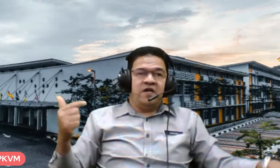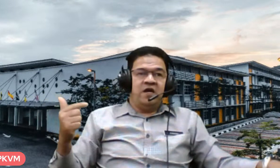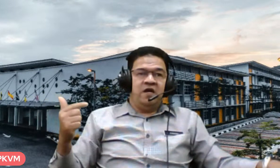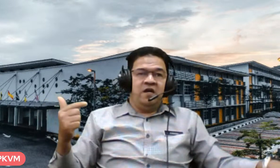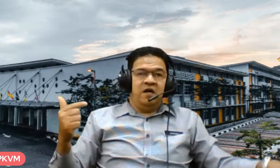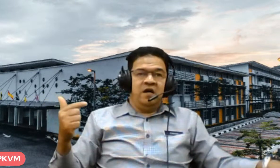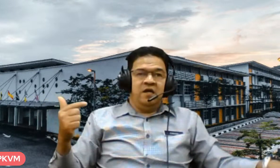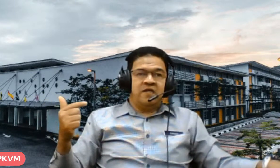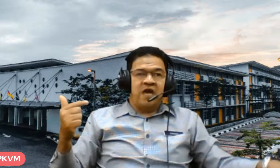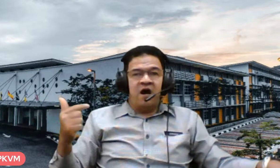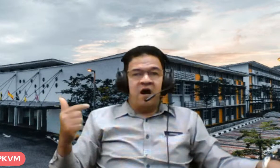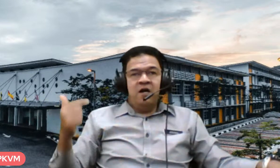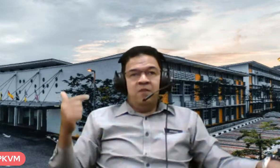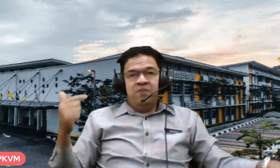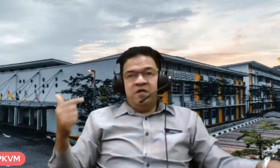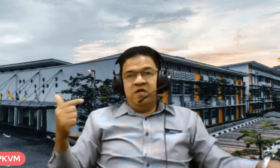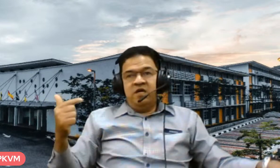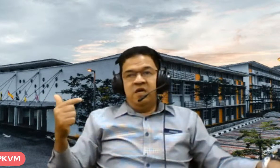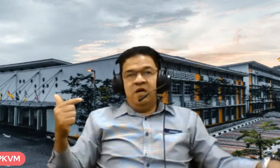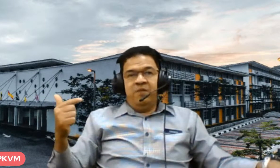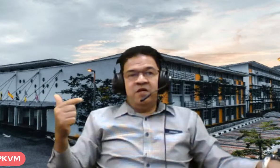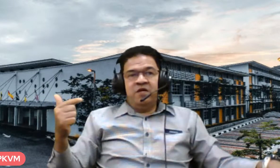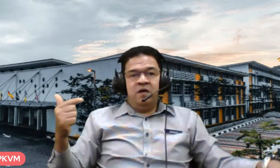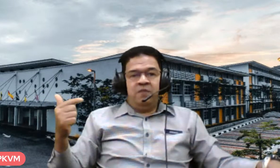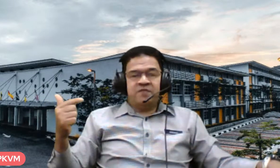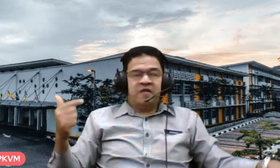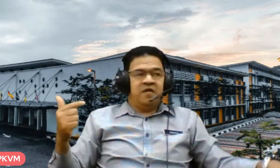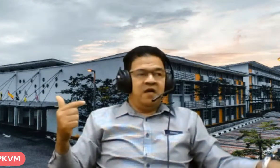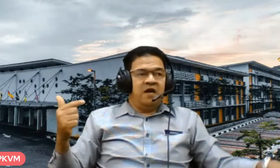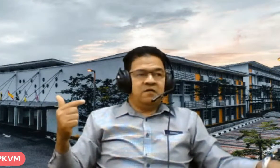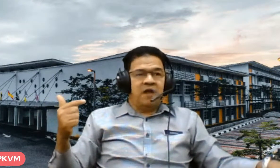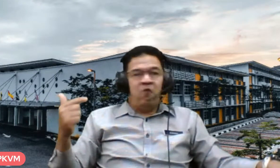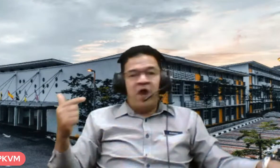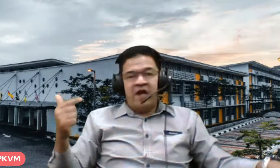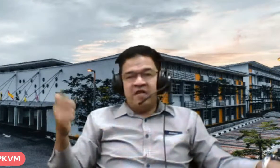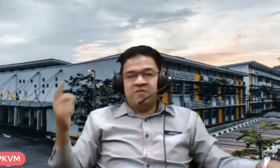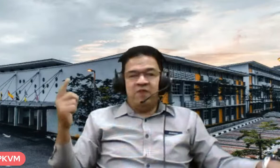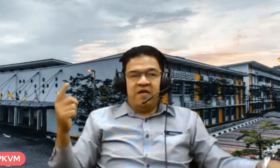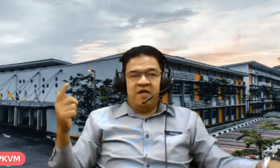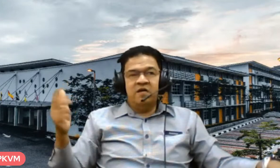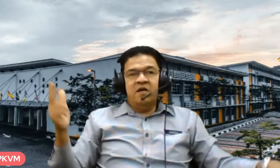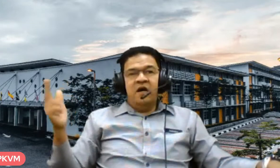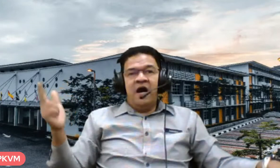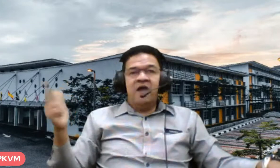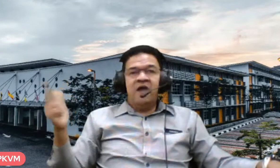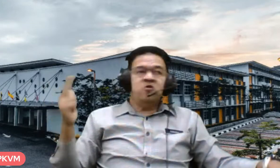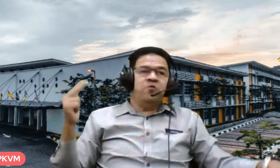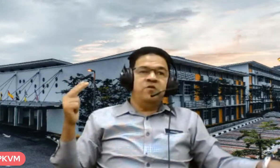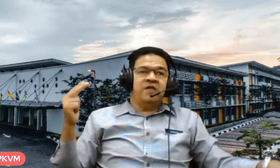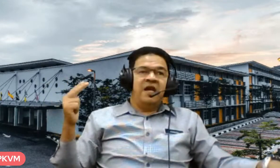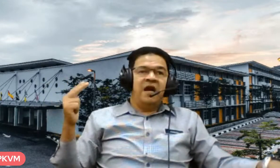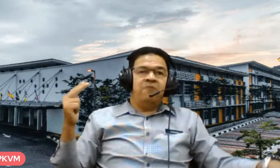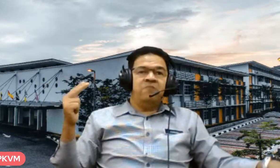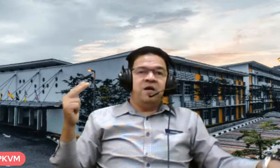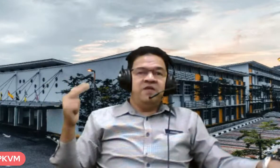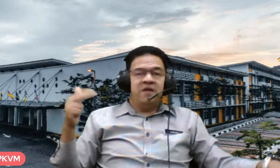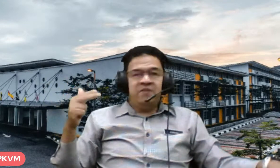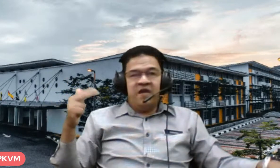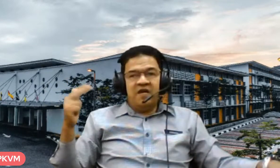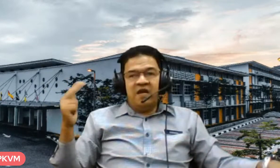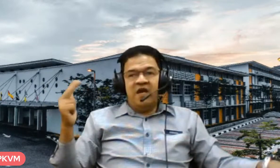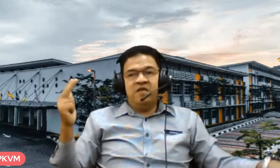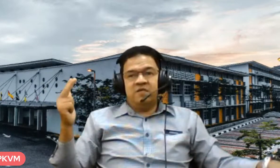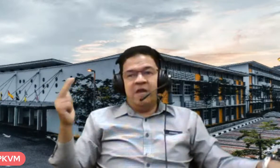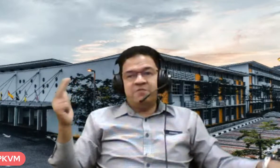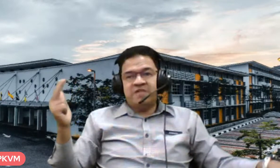mungkin kamu wakil dari daerah pergi apa Niha pertandingan kawad dan sebagainya ataupun dalam Ma